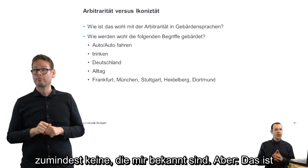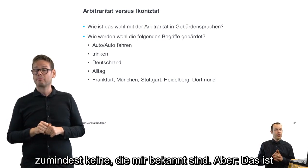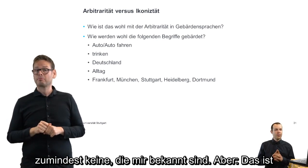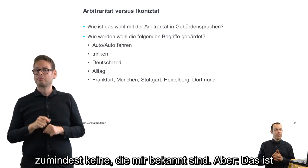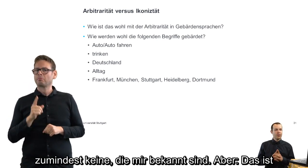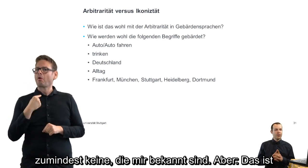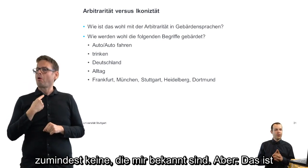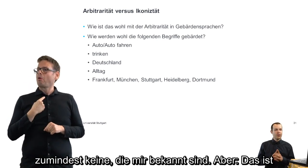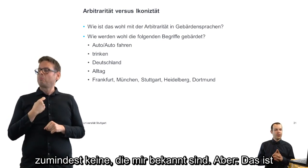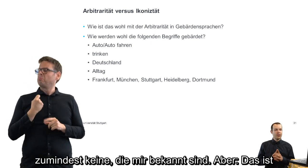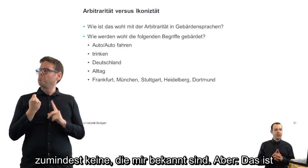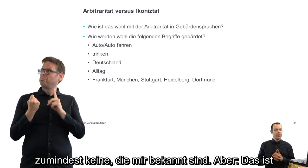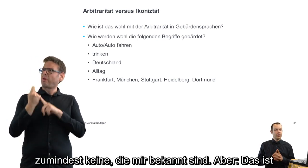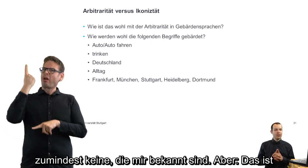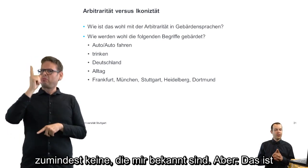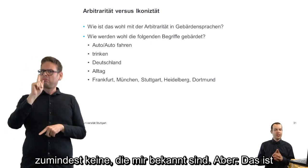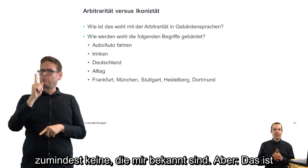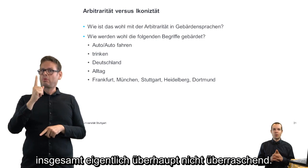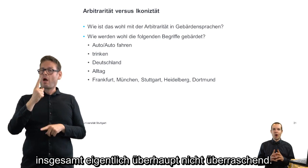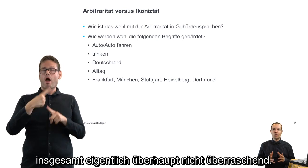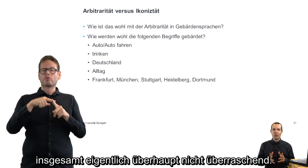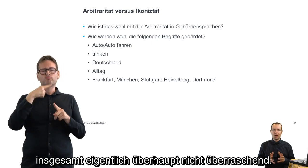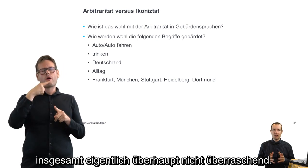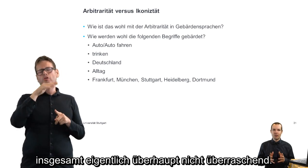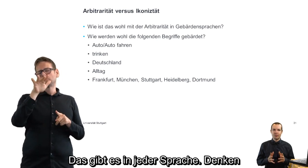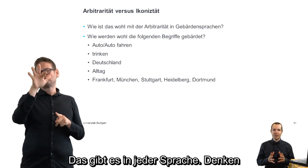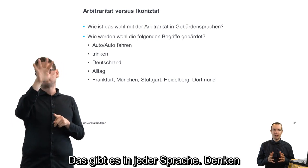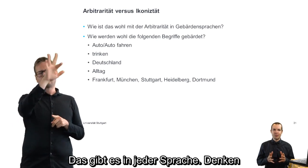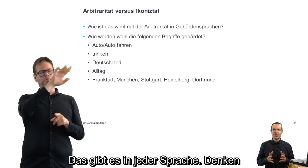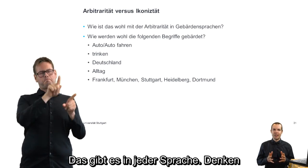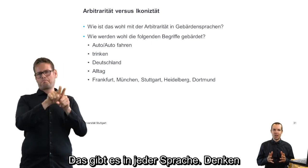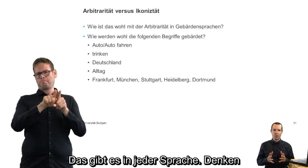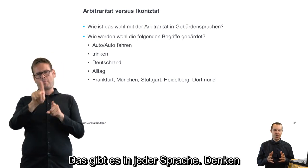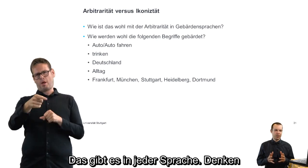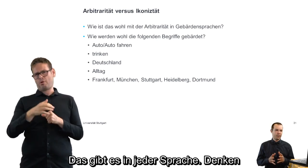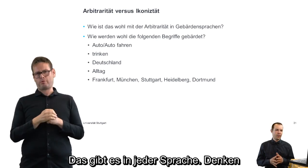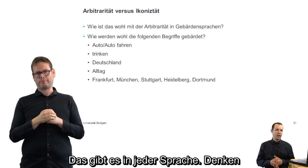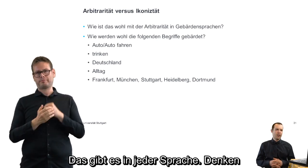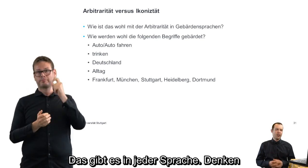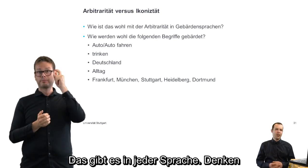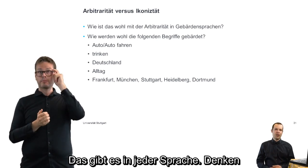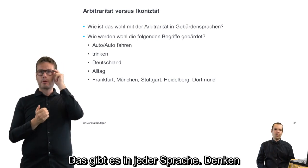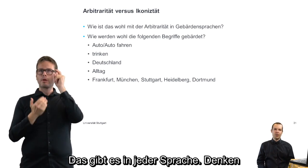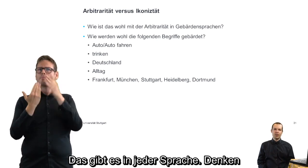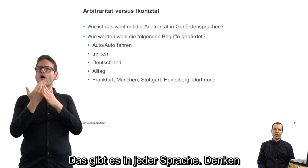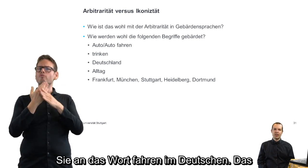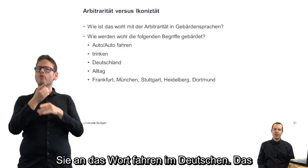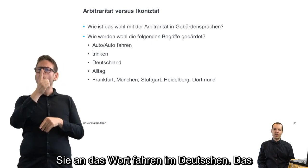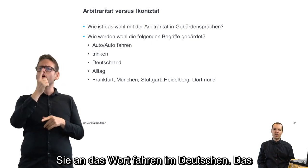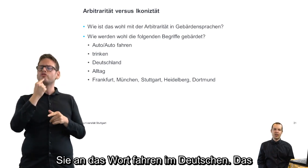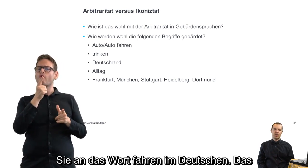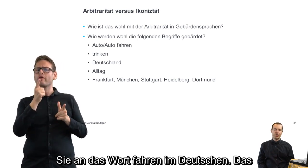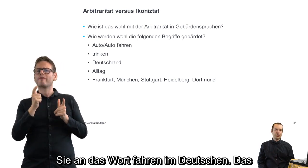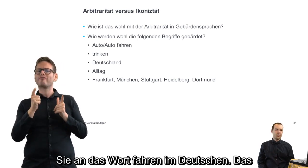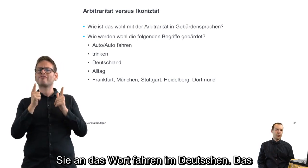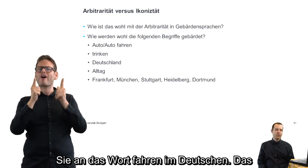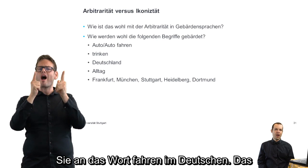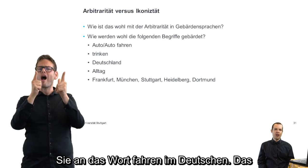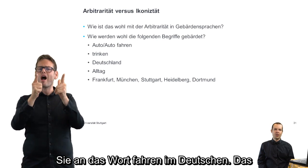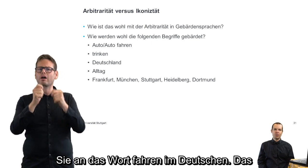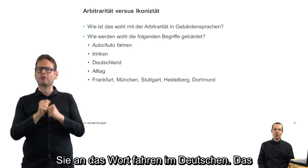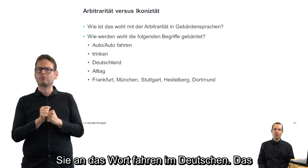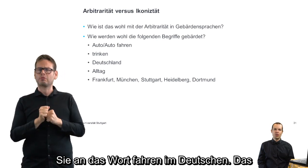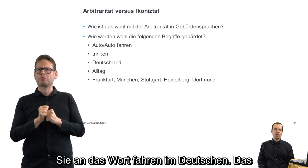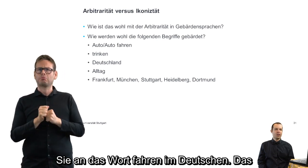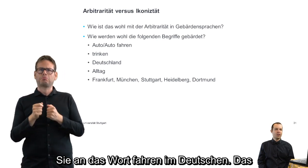das ist eigentlich überhaupt nicht überraschend. Das gibt es in jeder Sprache. Denken Sie an das Wort